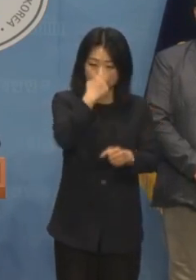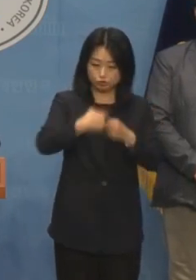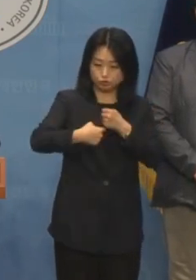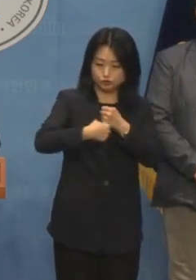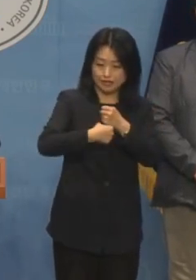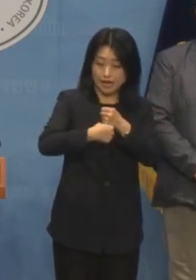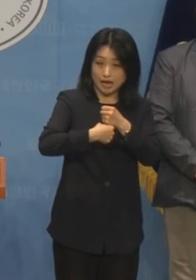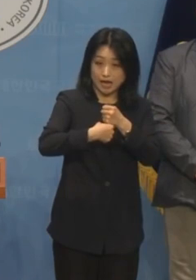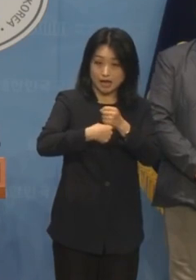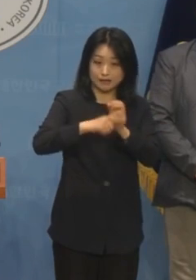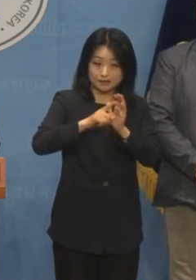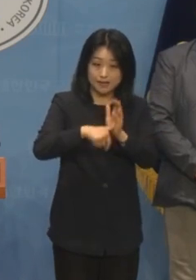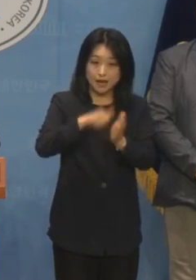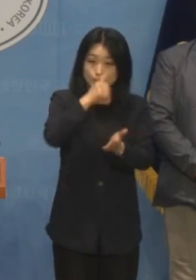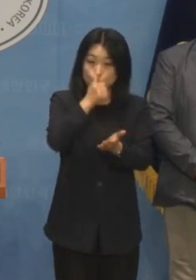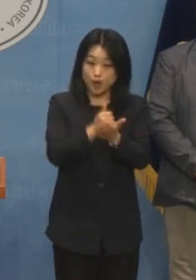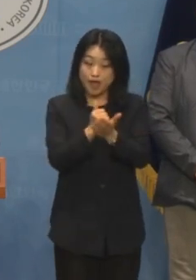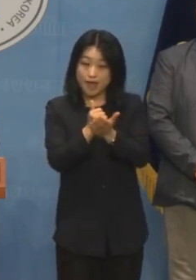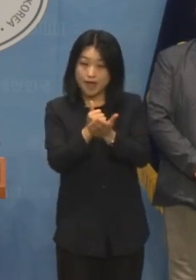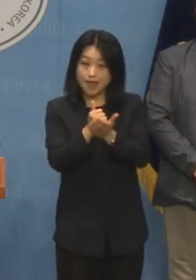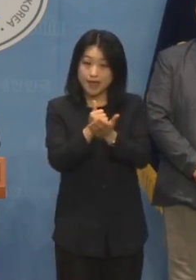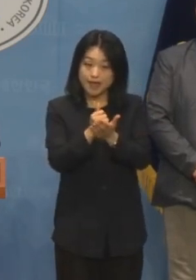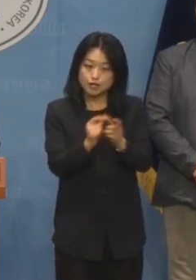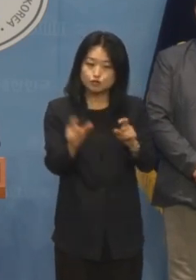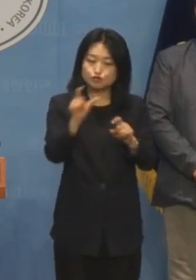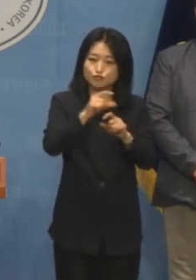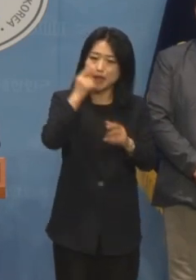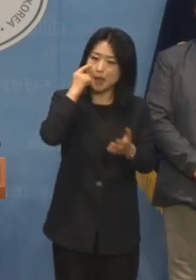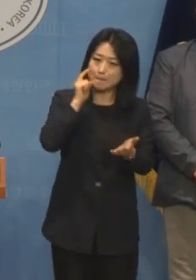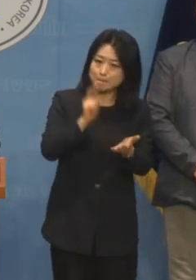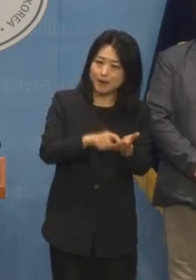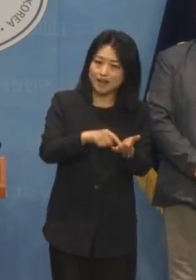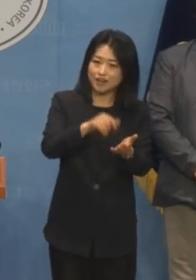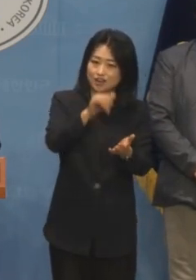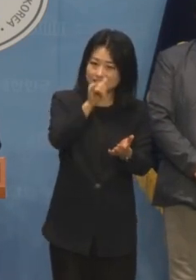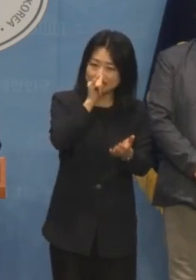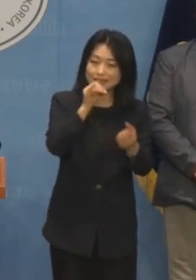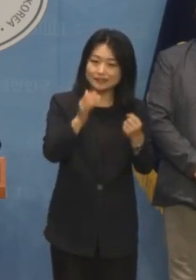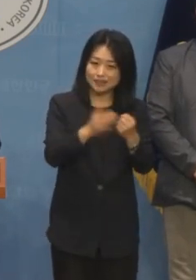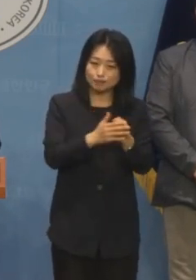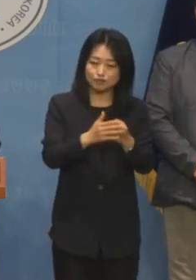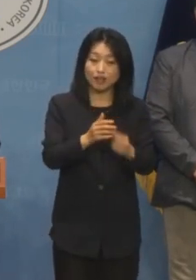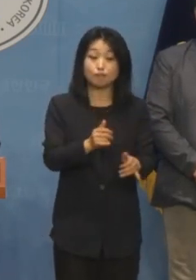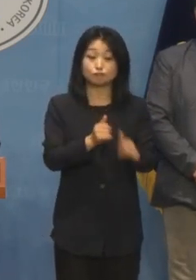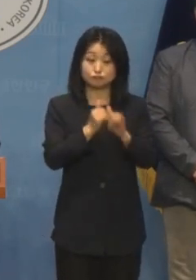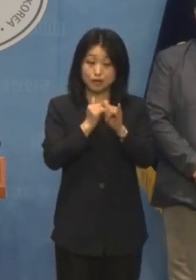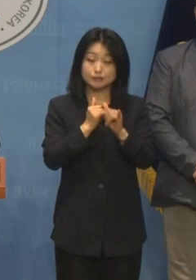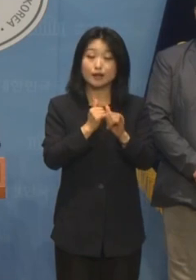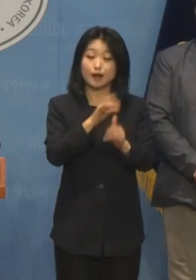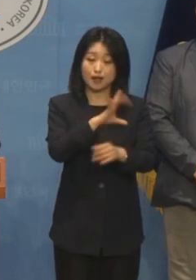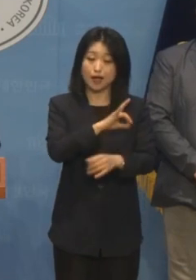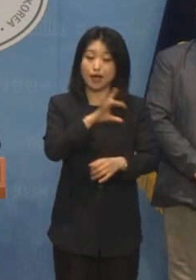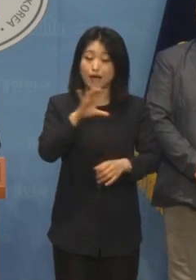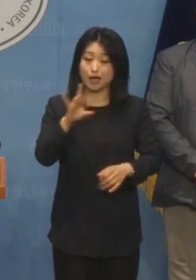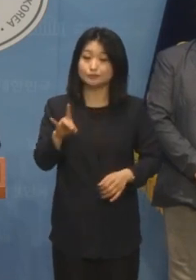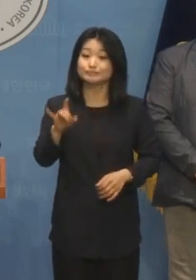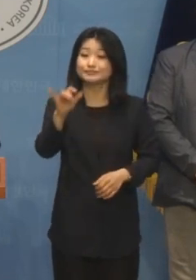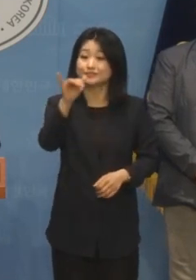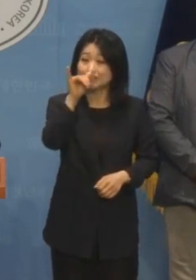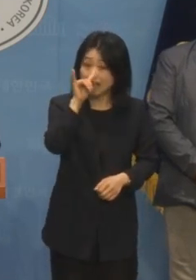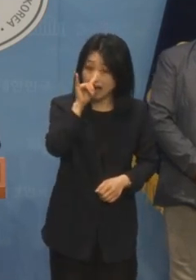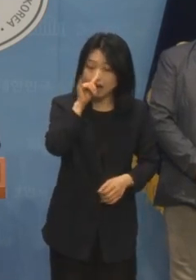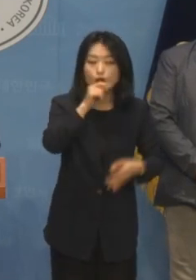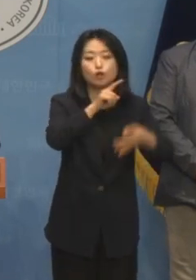추가적인 혐의가 발견될까 싶어 극단적인 선택을 하기도 한다. 후보 시절